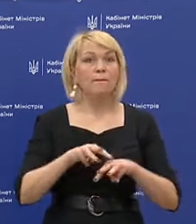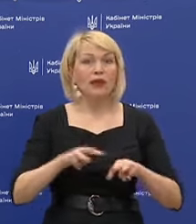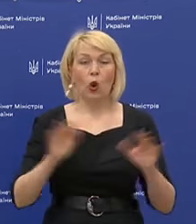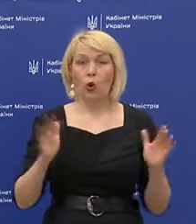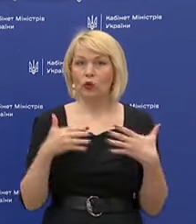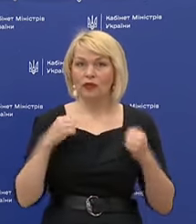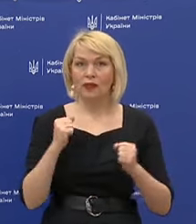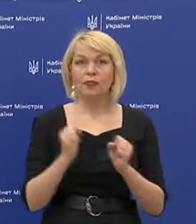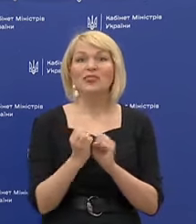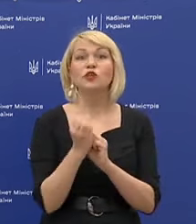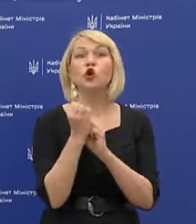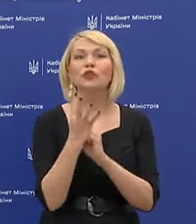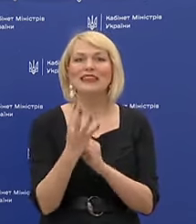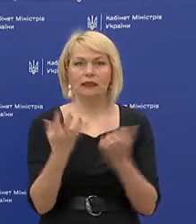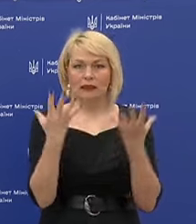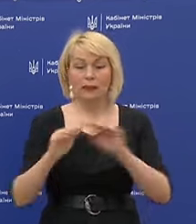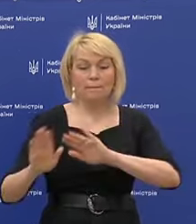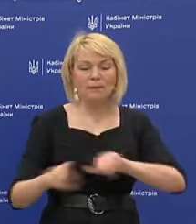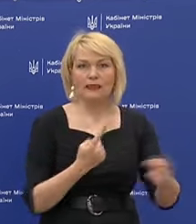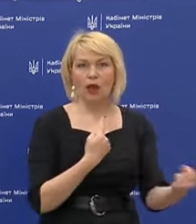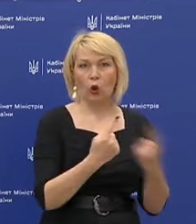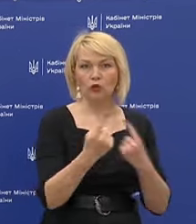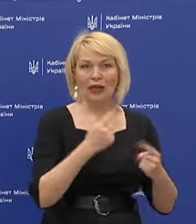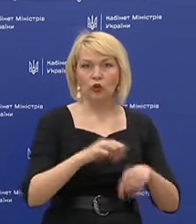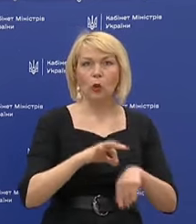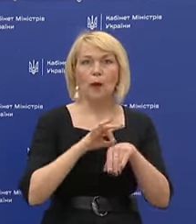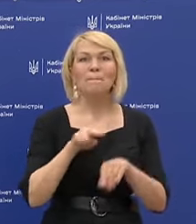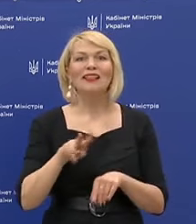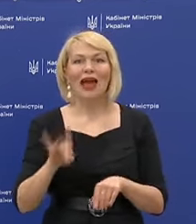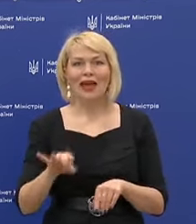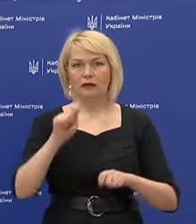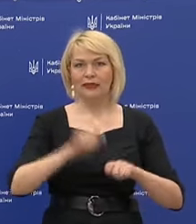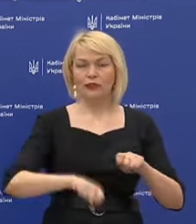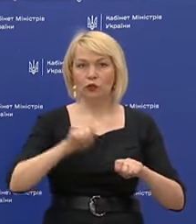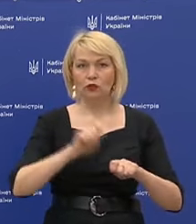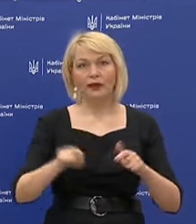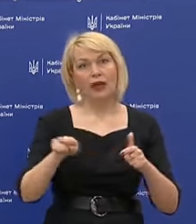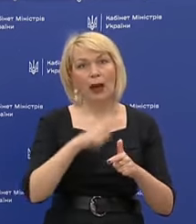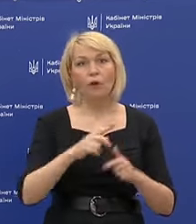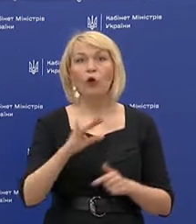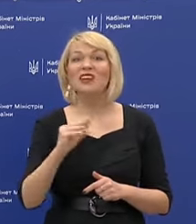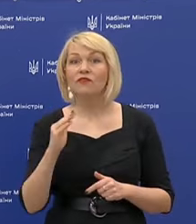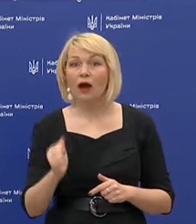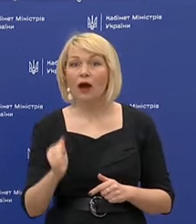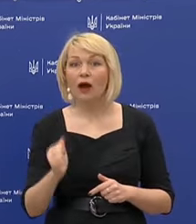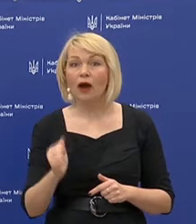здоров'я, на 14-й день після контакту проводять ПЛР-тестування або ІФА у разі,